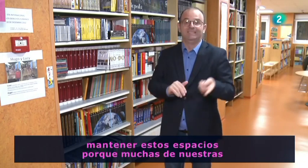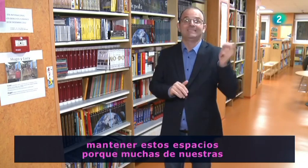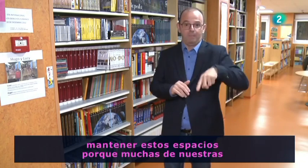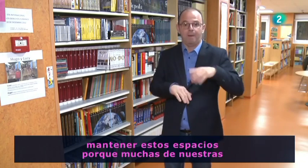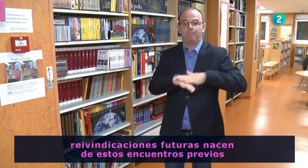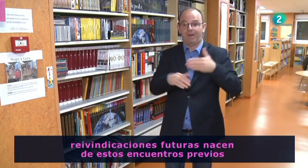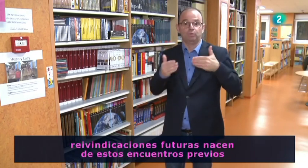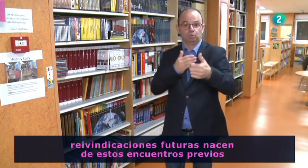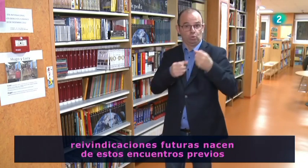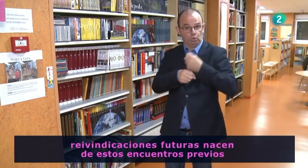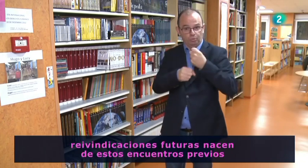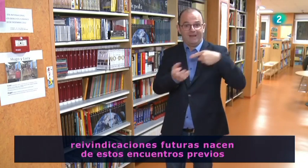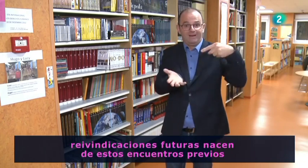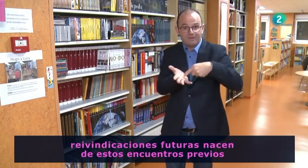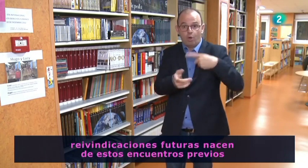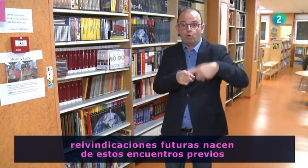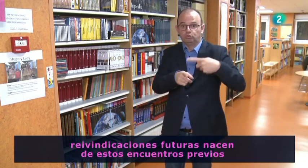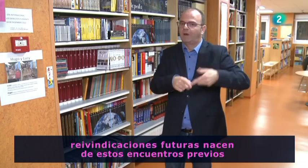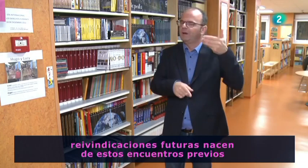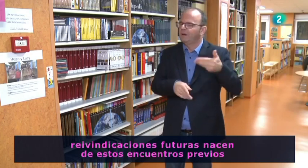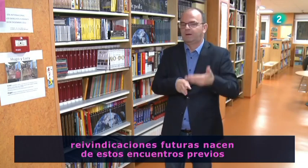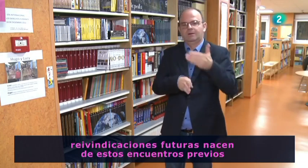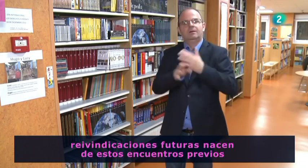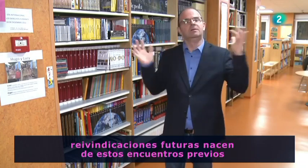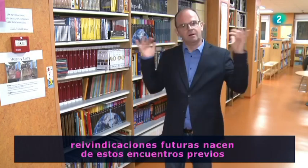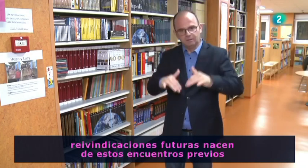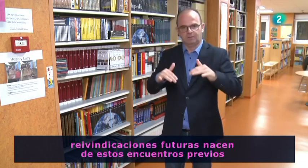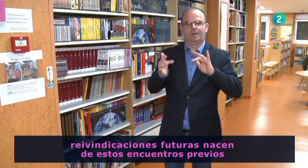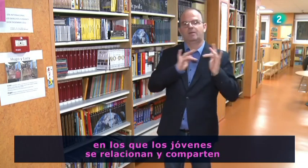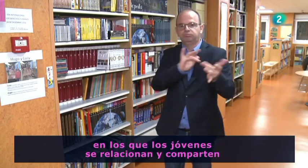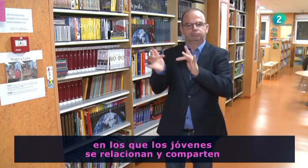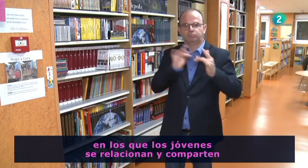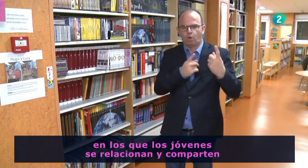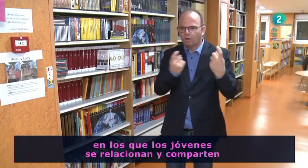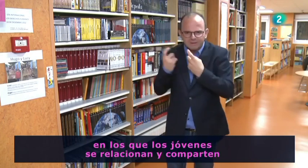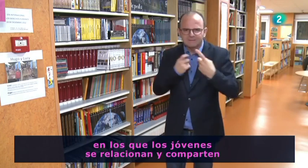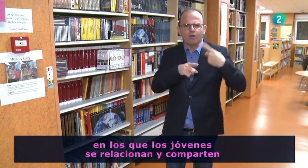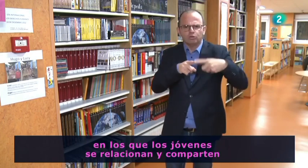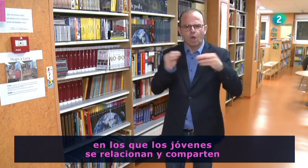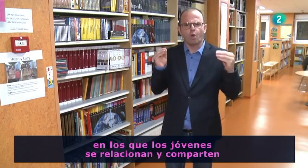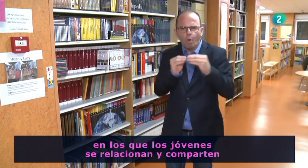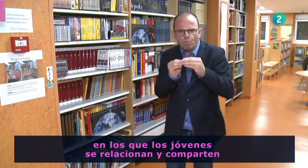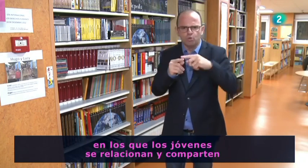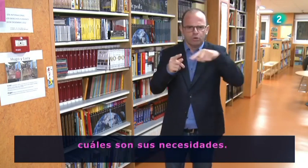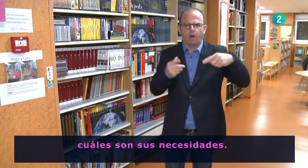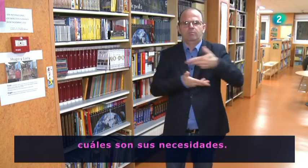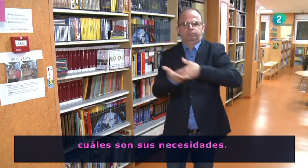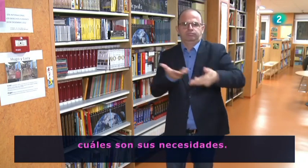nuestras reivindicaciones futuras nacen en estos encuentros previos en los que los jóvenes se relacionan y comparten cuáles son sus necesidades.